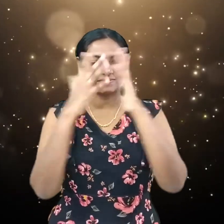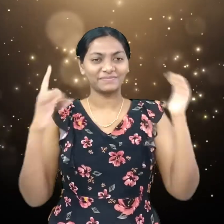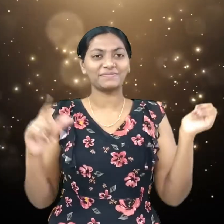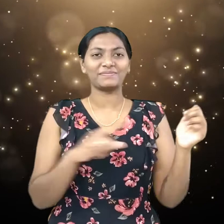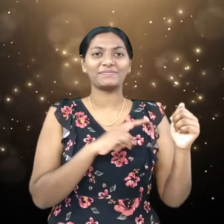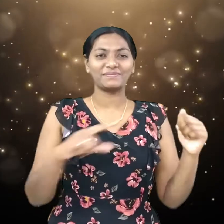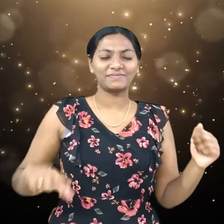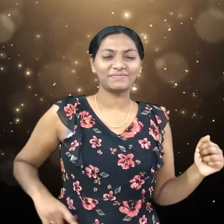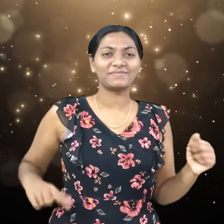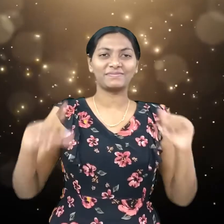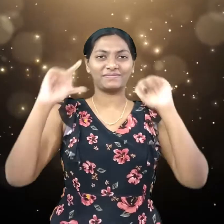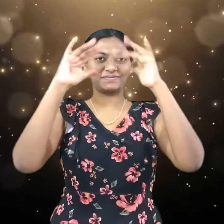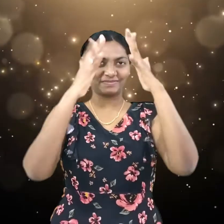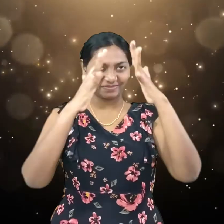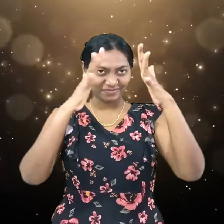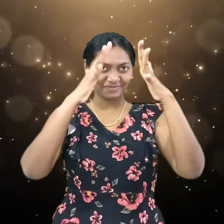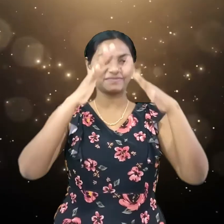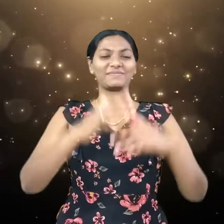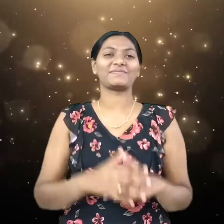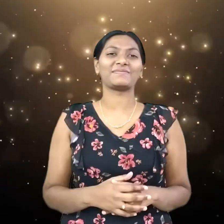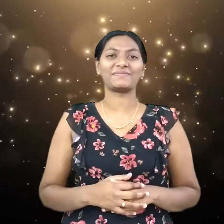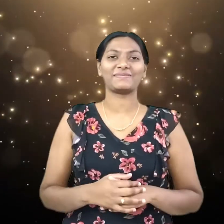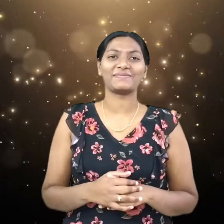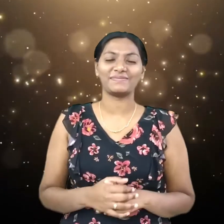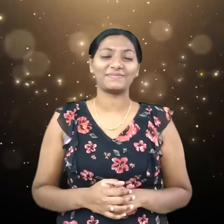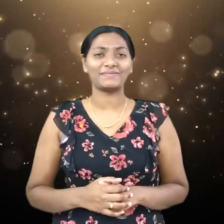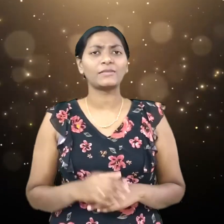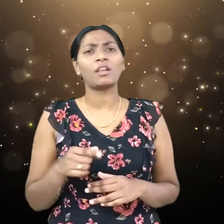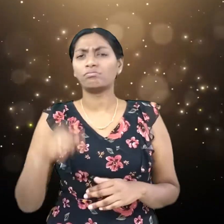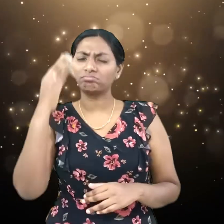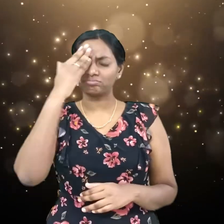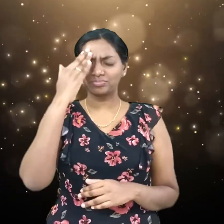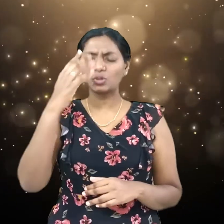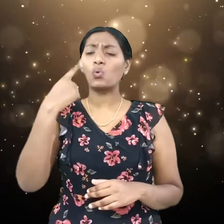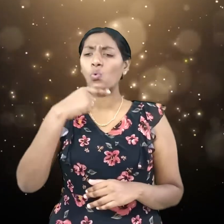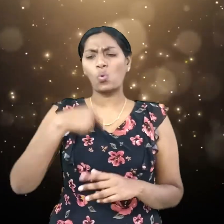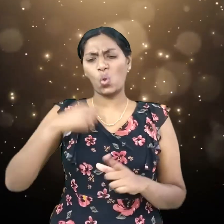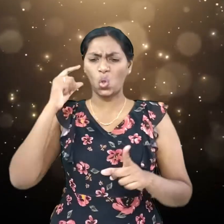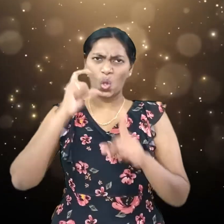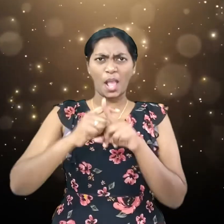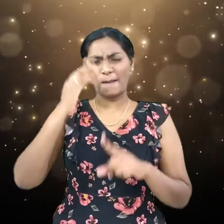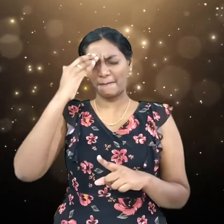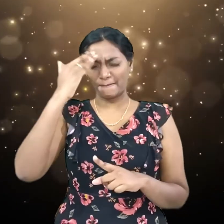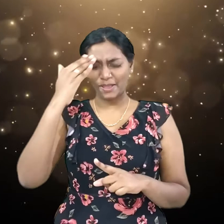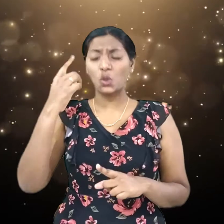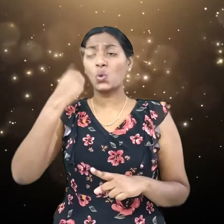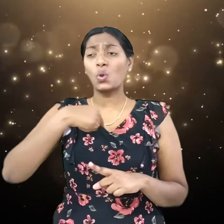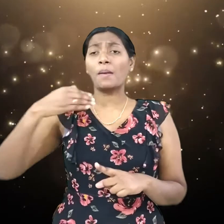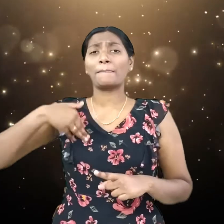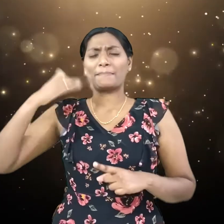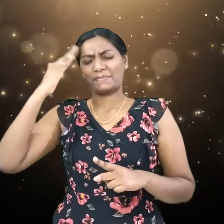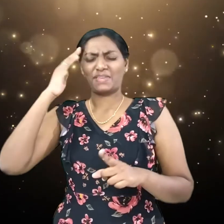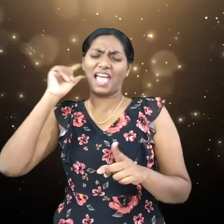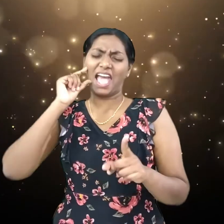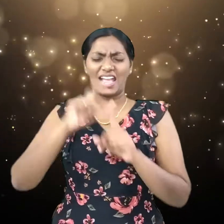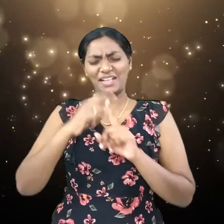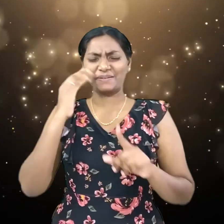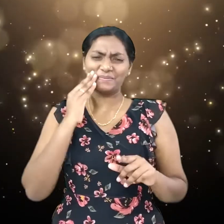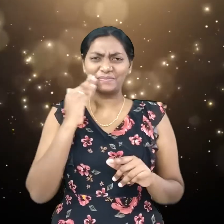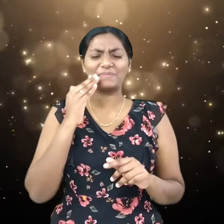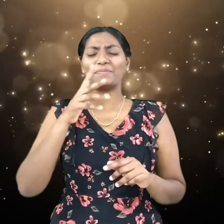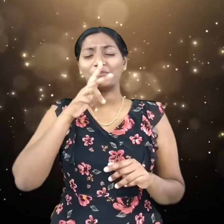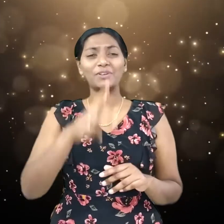हालेलुया। प्रेज़ द लॉर्ड। कहिए मैं जानता हूँ मैं कौन हूँ। मैं जानता हूँ मैं कौन